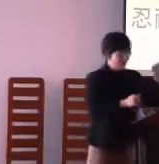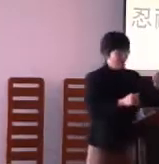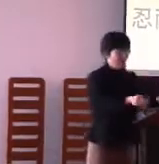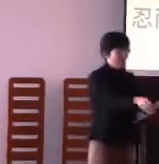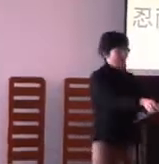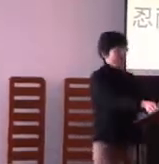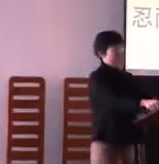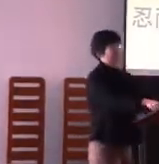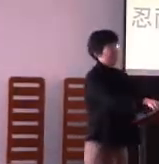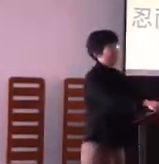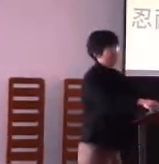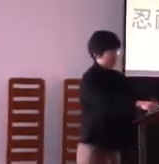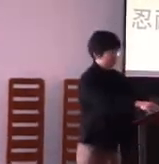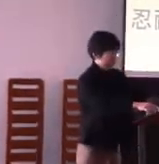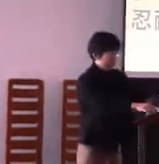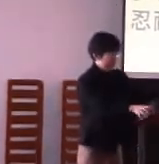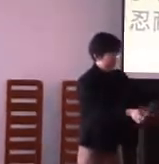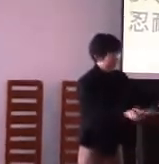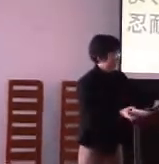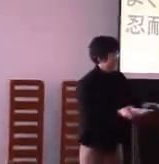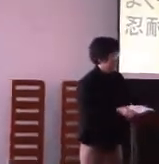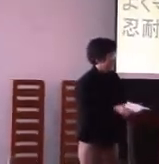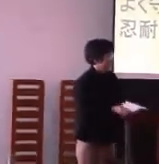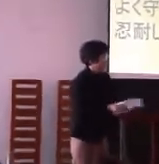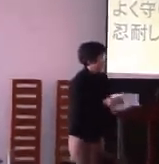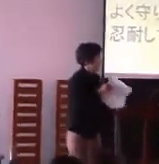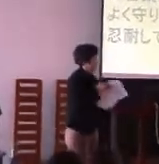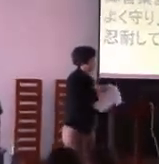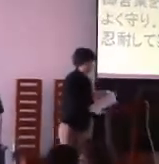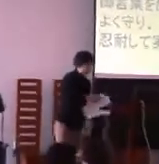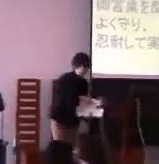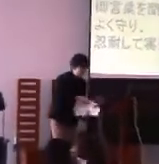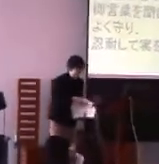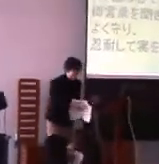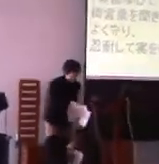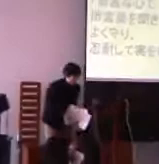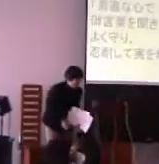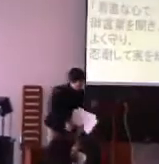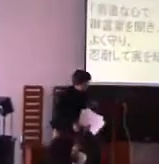して実を結ぶ人になりましょう。ありがとうございました。